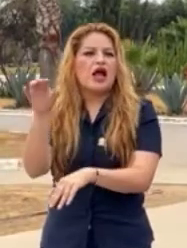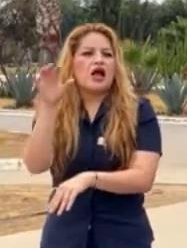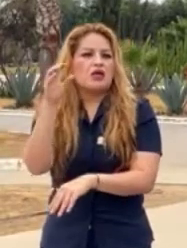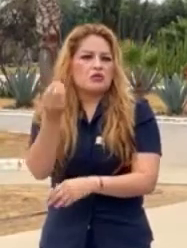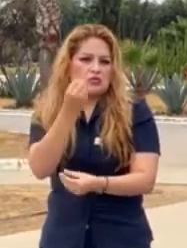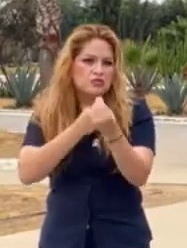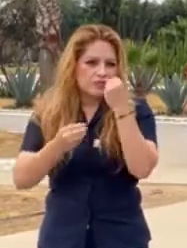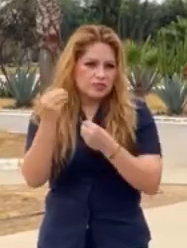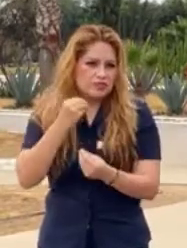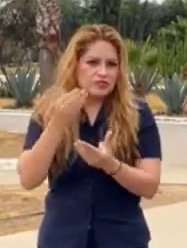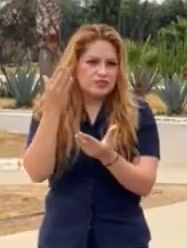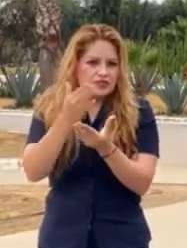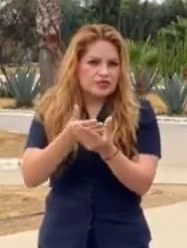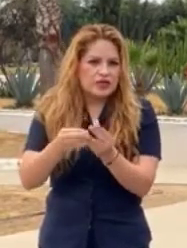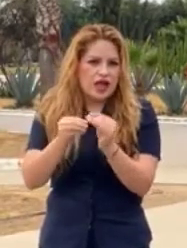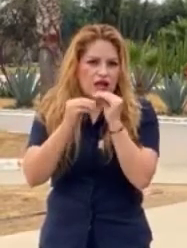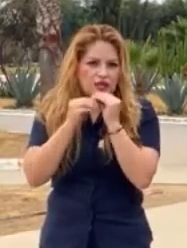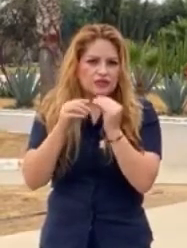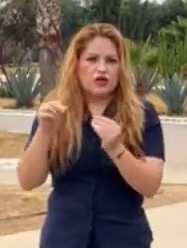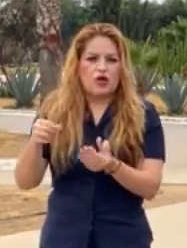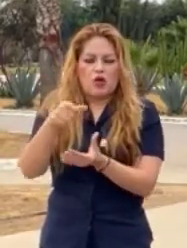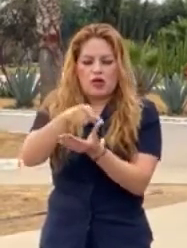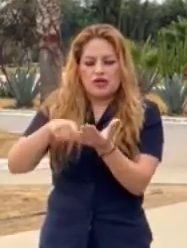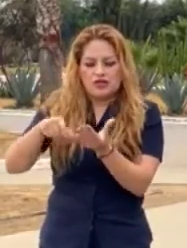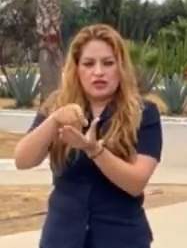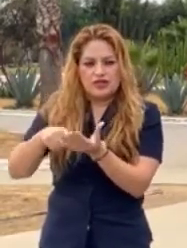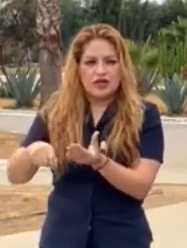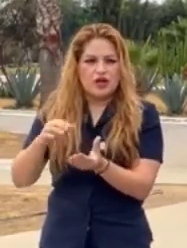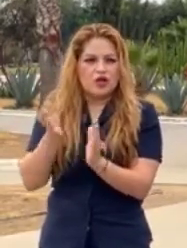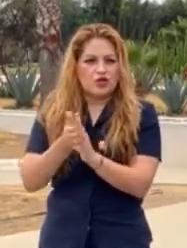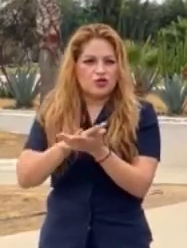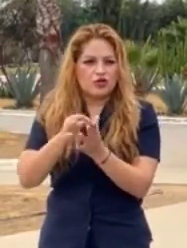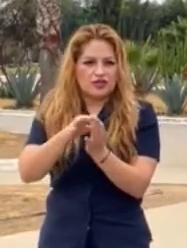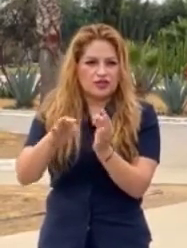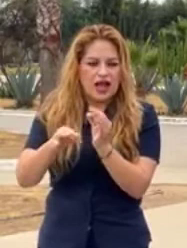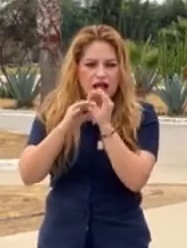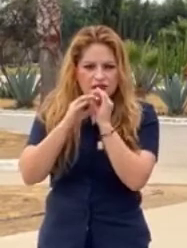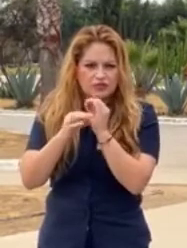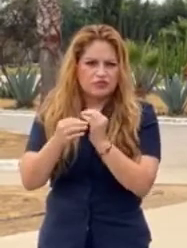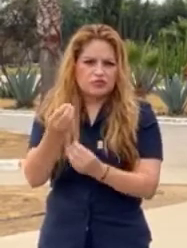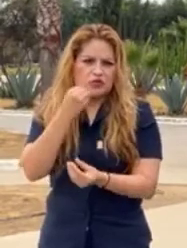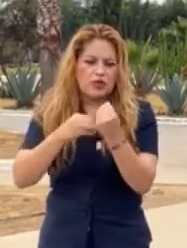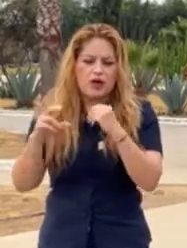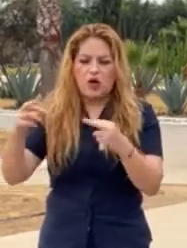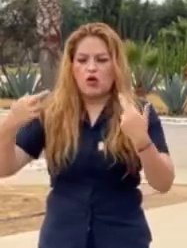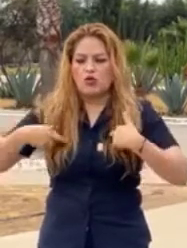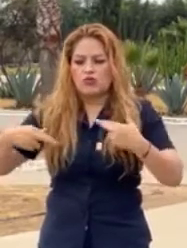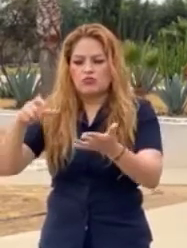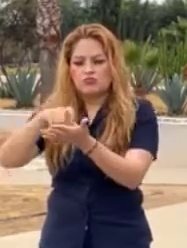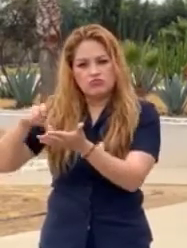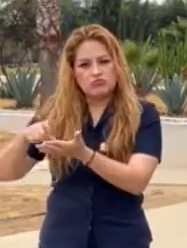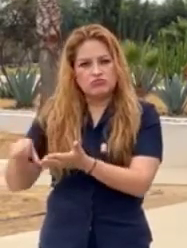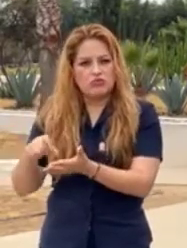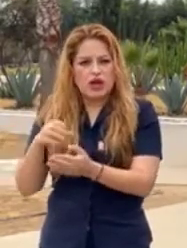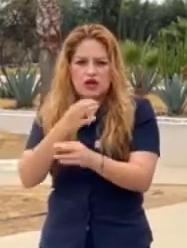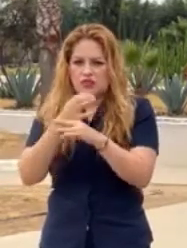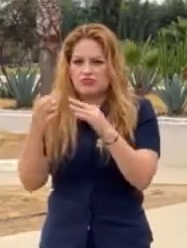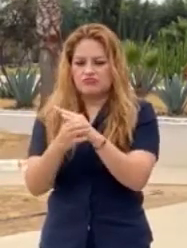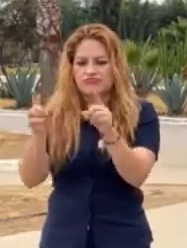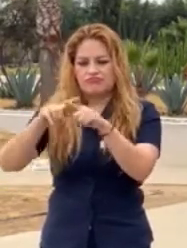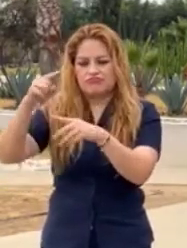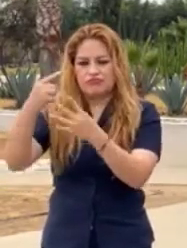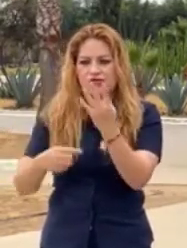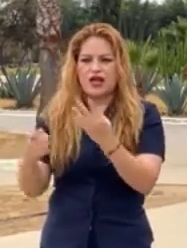quesadillas, flautas y demás, o ir a comprar ropa, artículos y demás. Tienen buenos precios en el tianguis